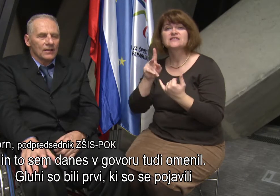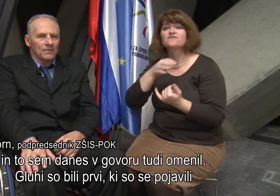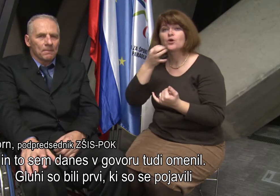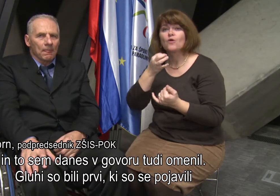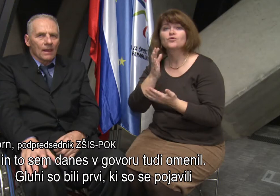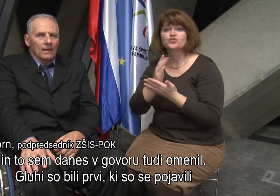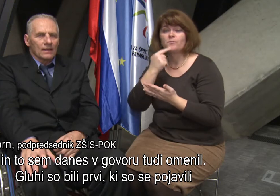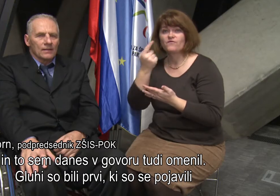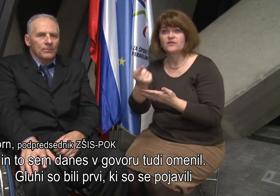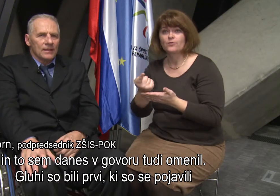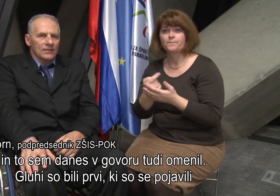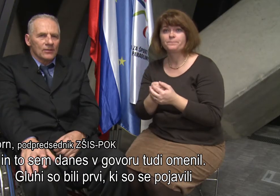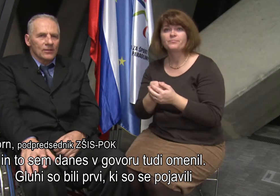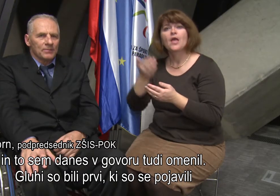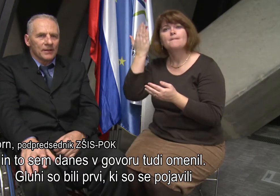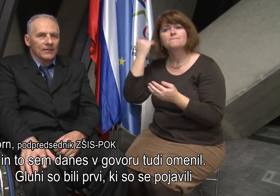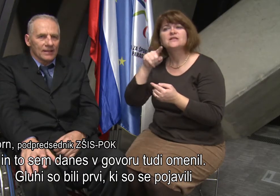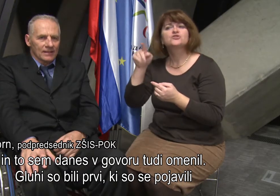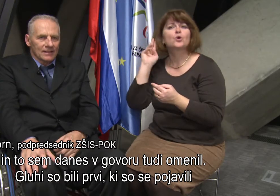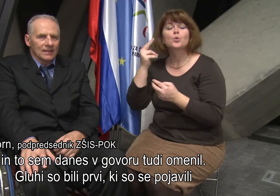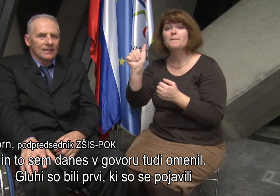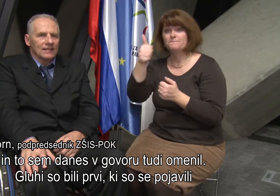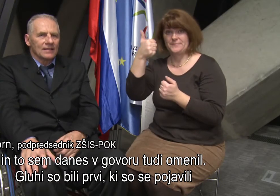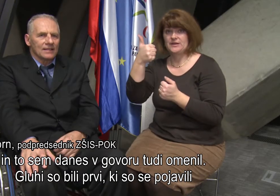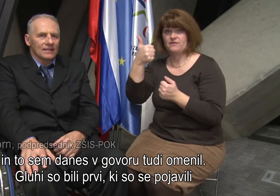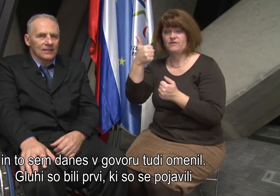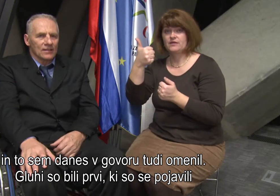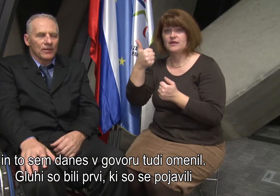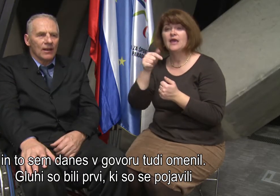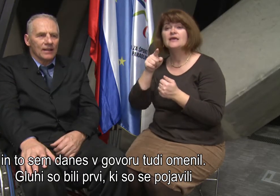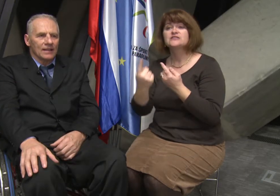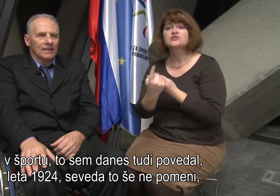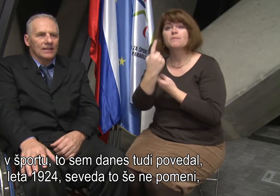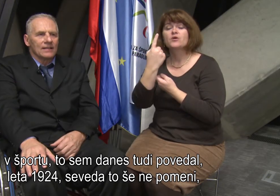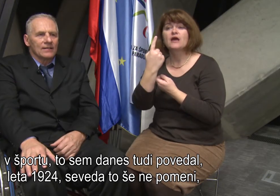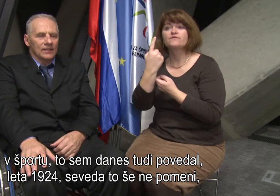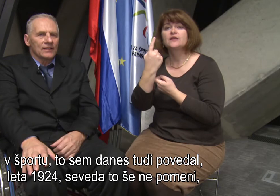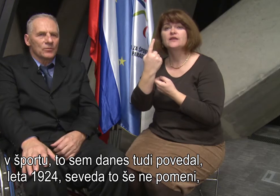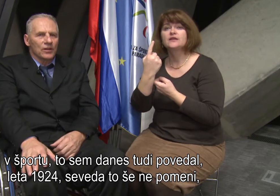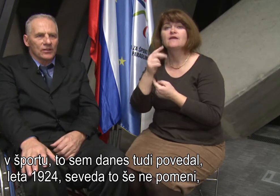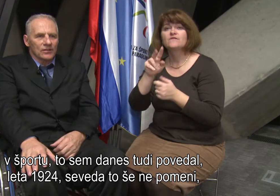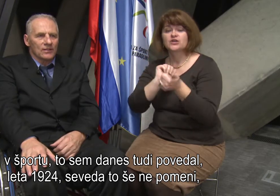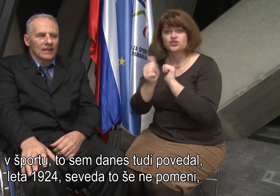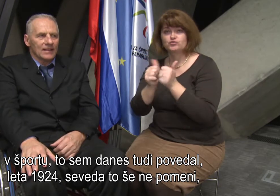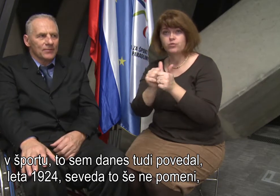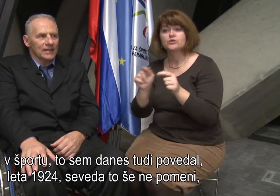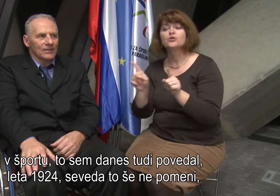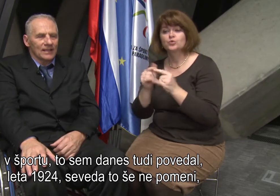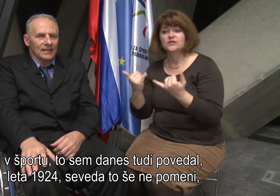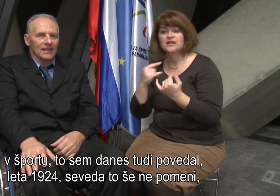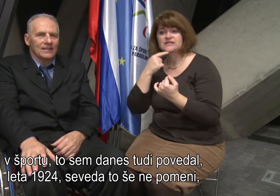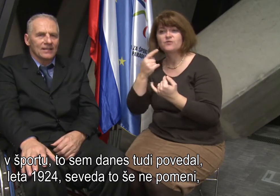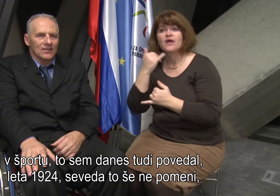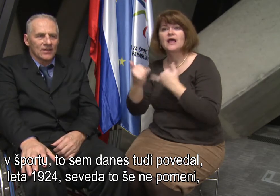govoru omenil. Bili so gluhi prvi, ki so se pojavili v športu. To sem tudi danes